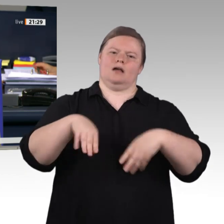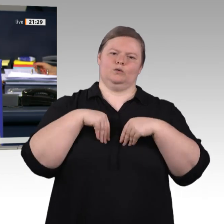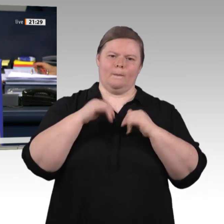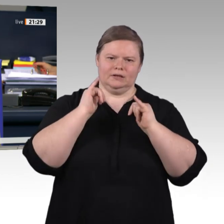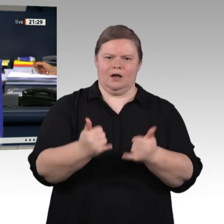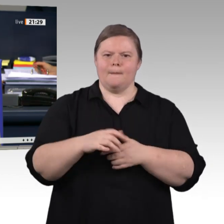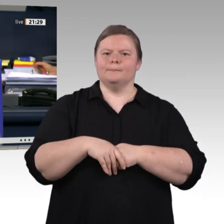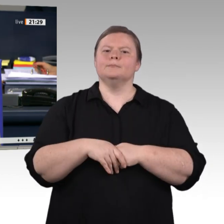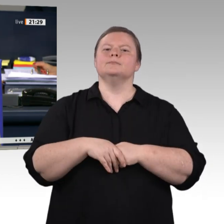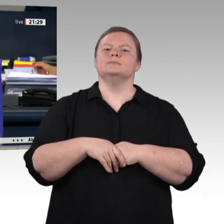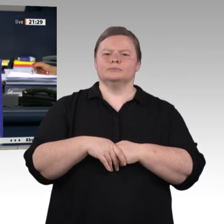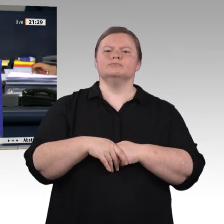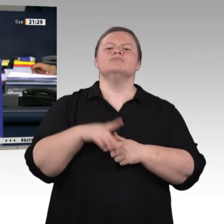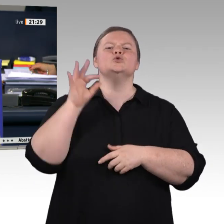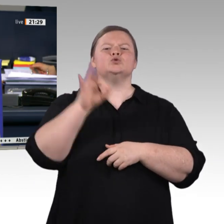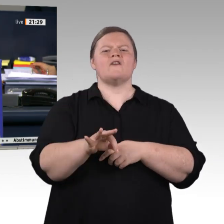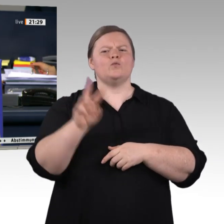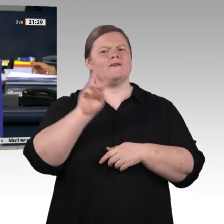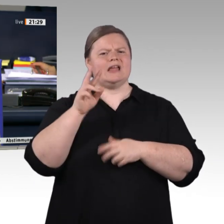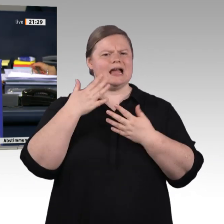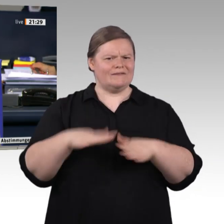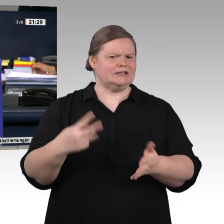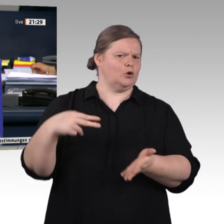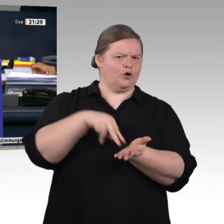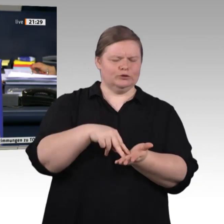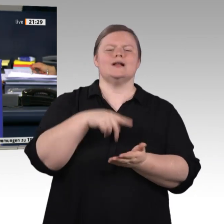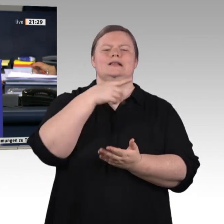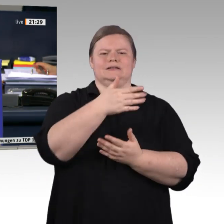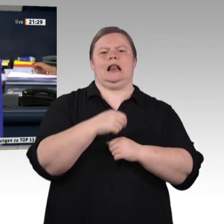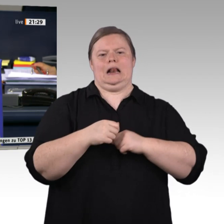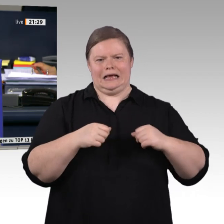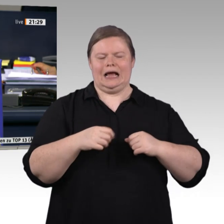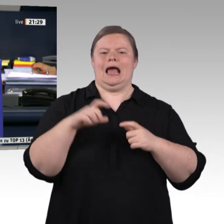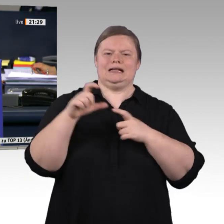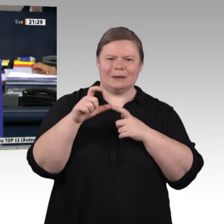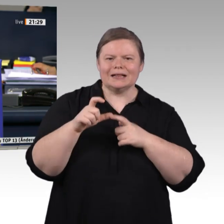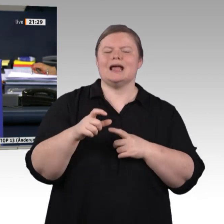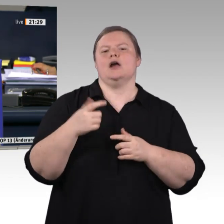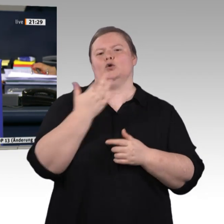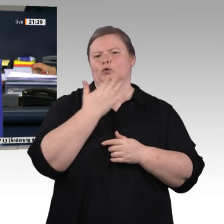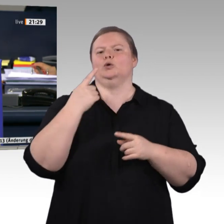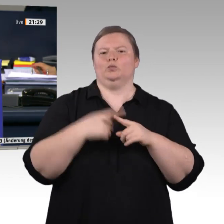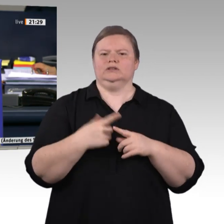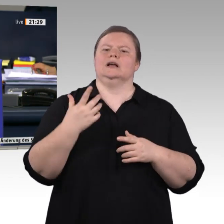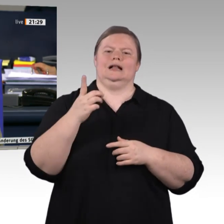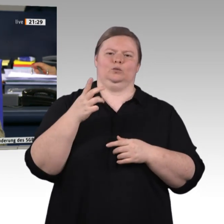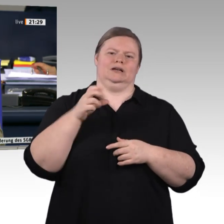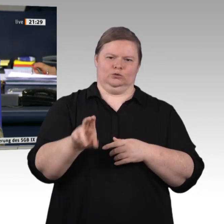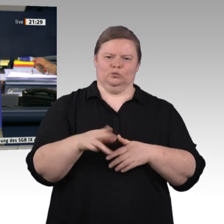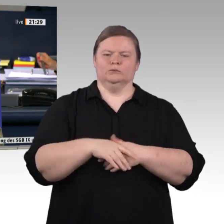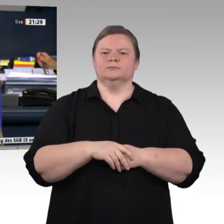der SPD, Bündnis 90 Die Grünen, CDU, CSU und bei Enthaltung der Fraktionen von